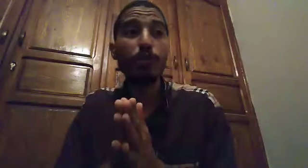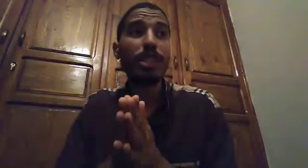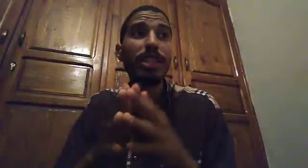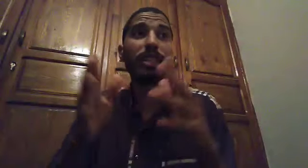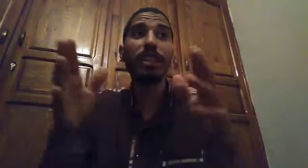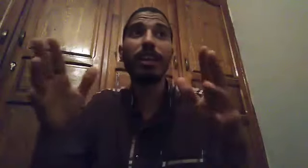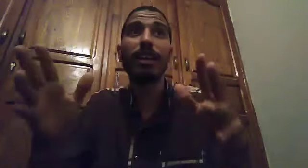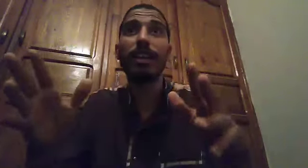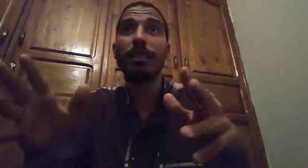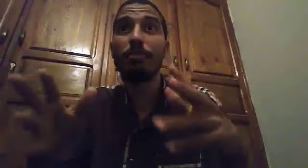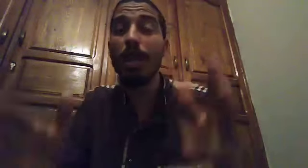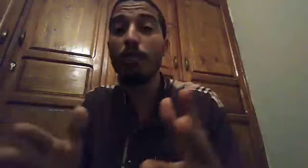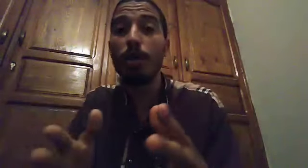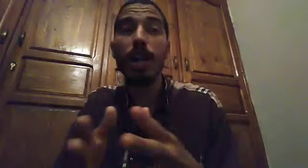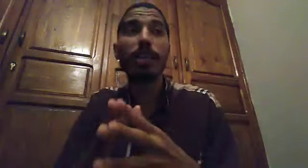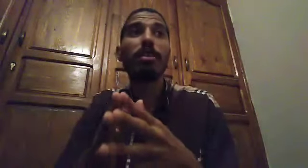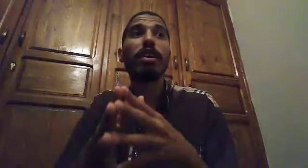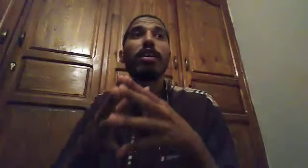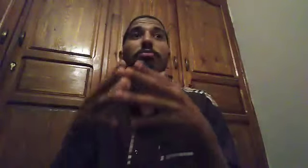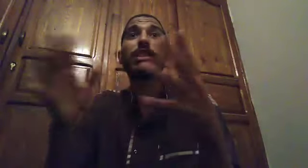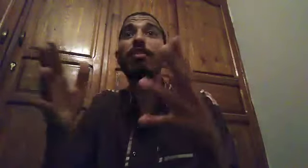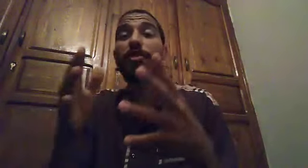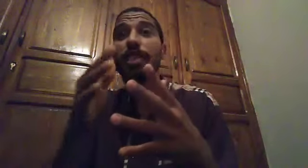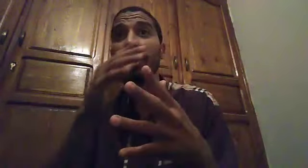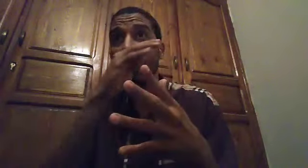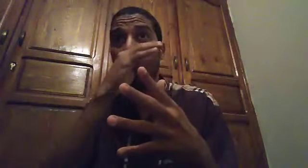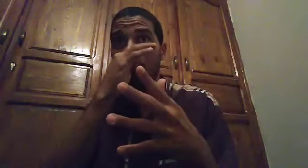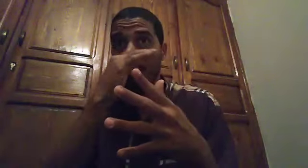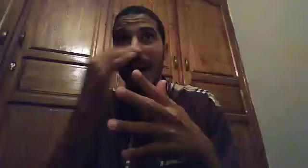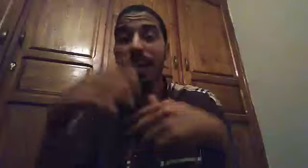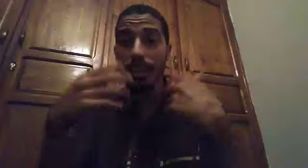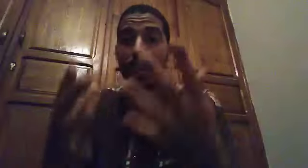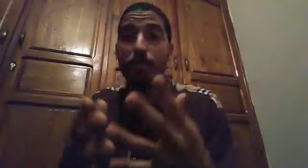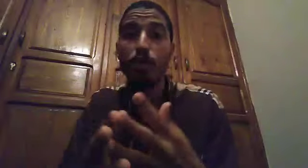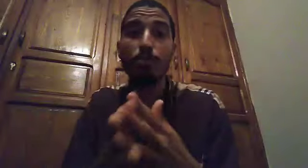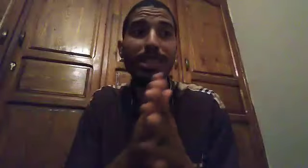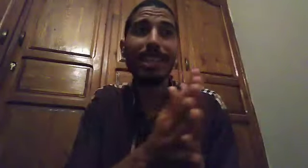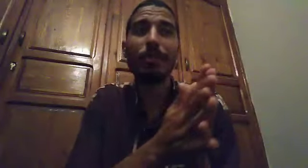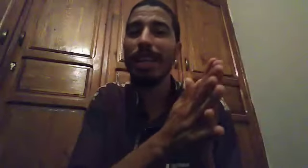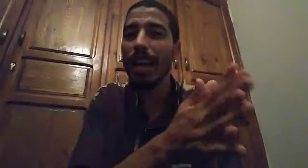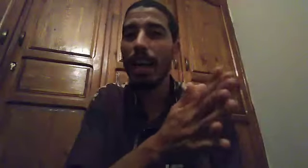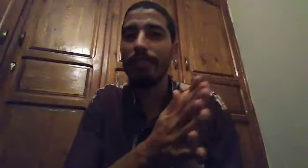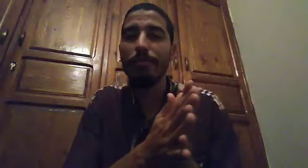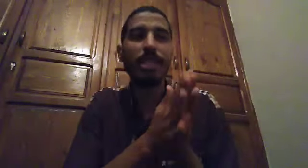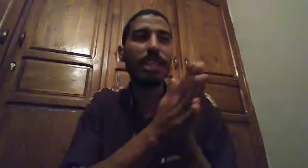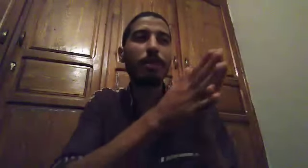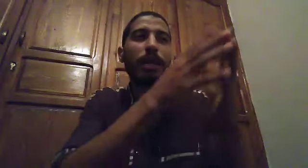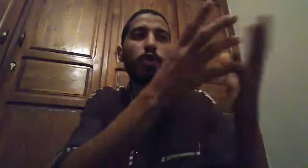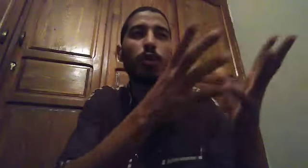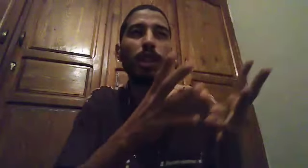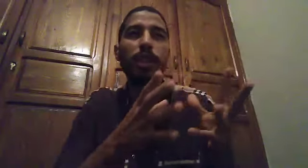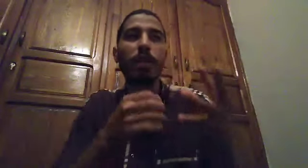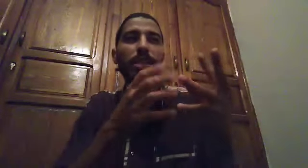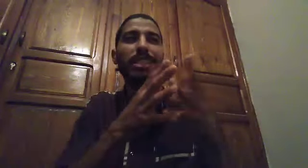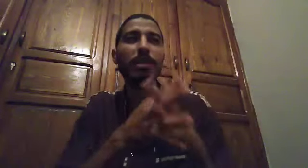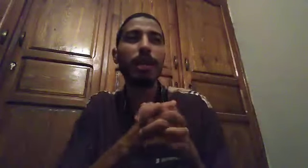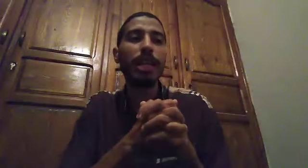ميسي بدا المباراة، بزاف الناس او انا حتى انا منهم، ميسي كيبان لك خايف، ميسي كيبان لك متوتر، ميسي كيبان لك